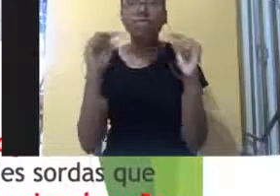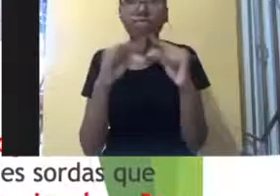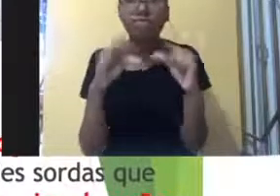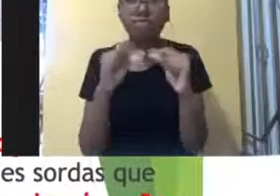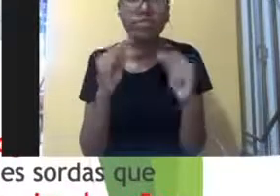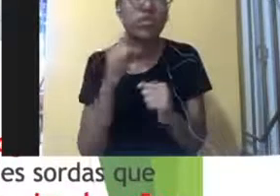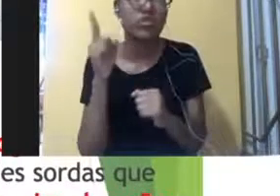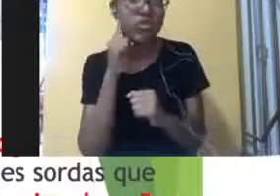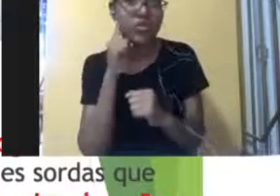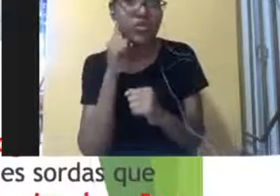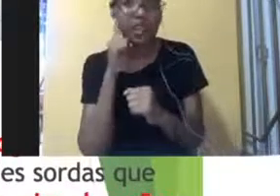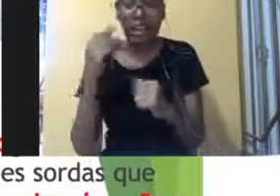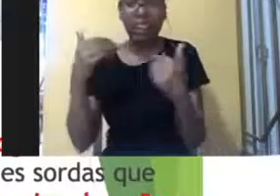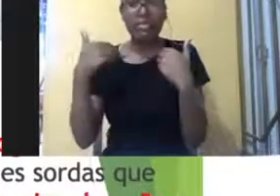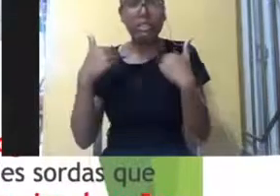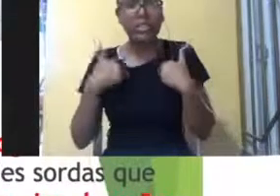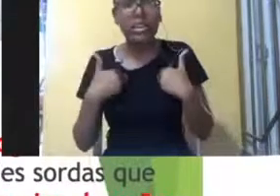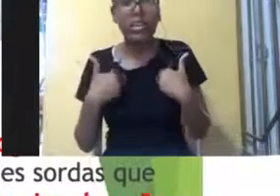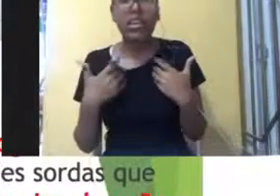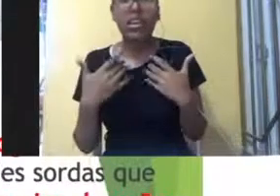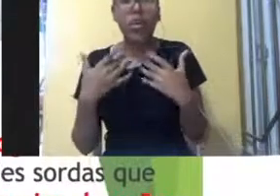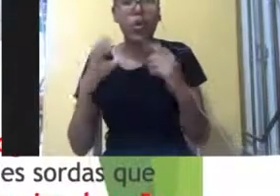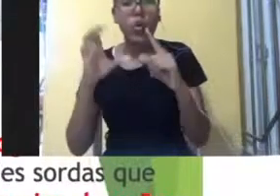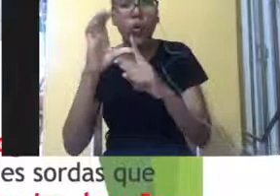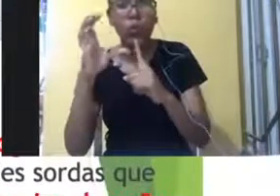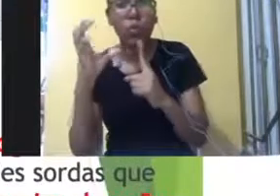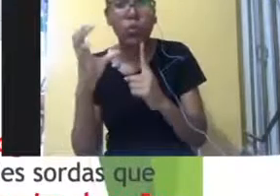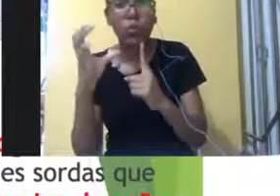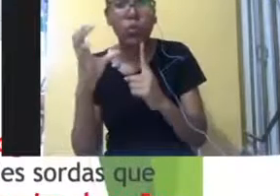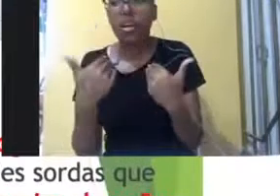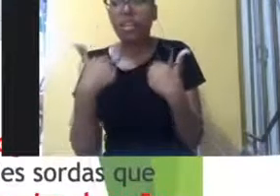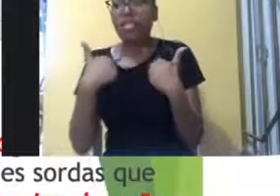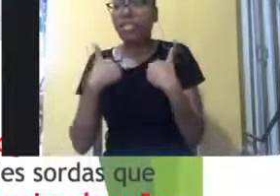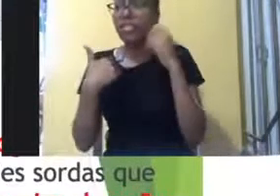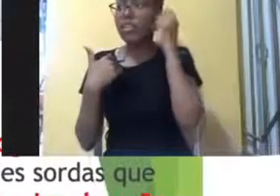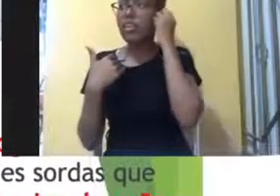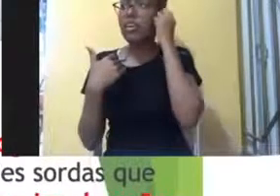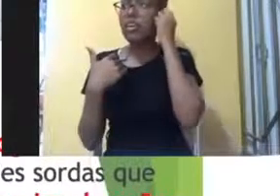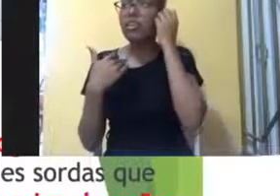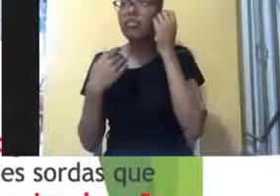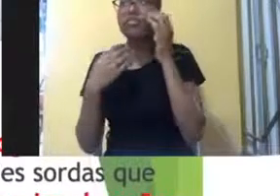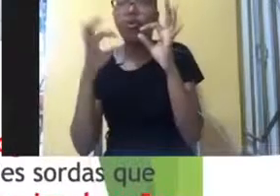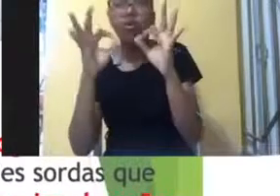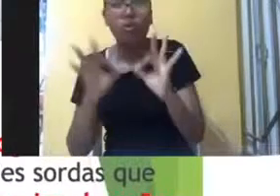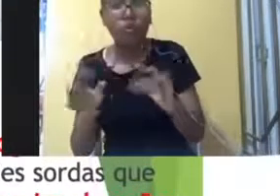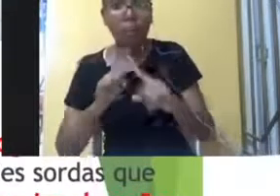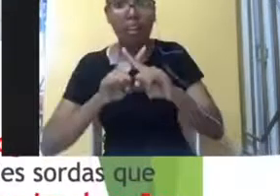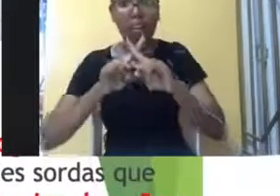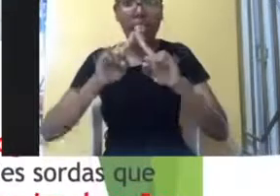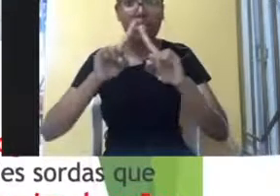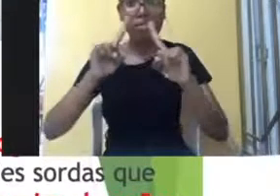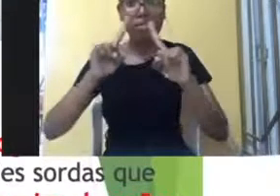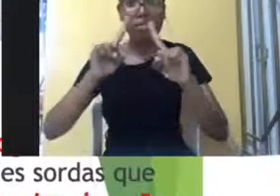lo tanto, esa macro, ¿no?, de la sociedad china en general, pero dentro de eso está su